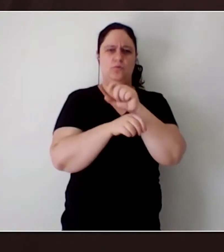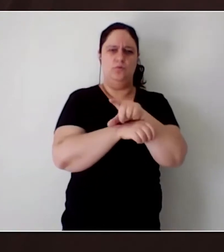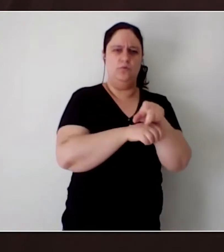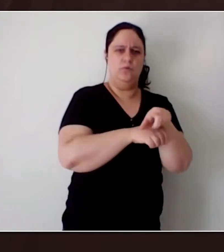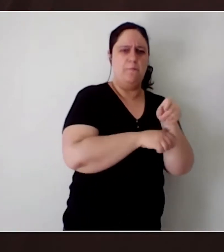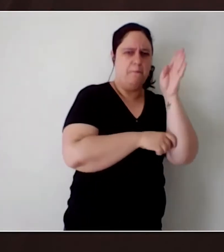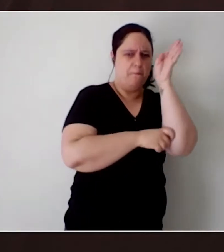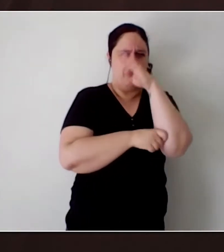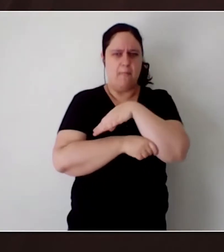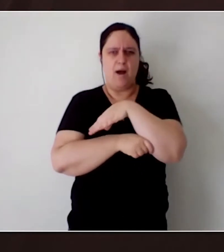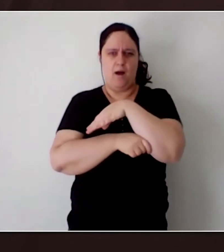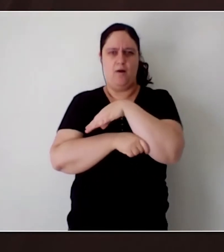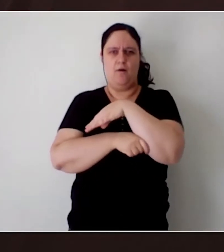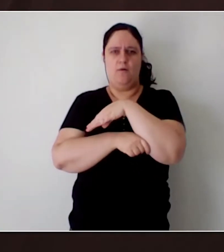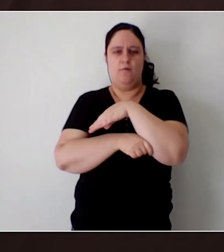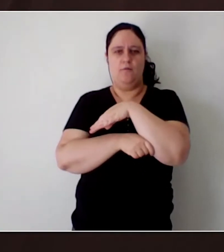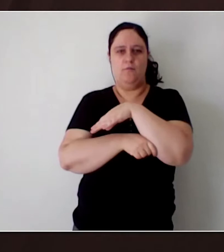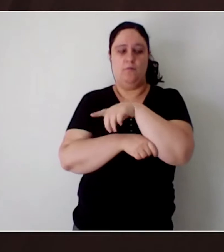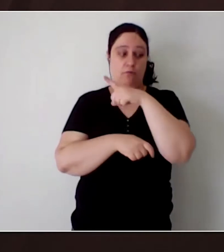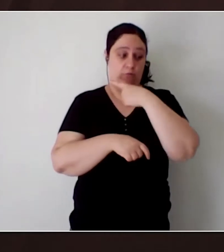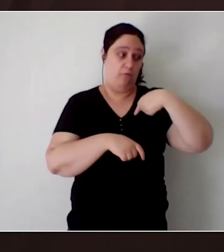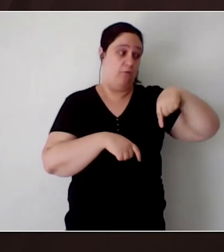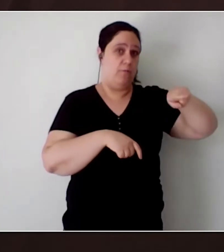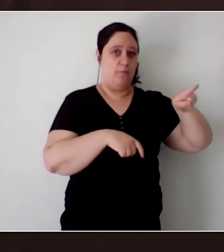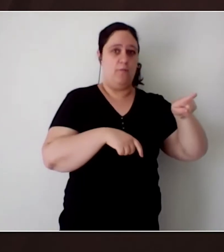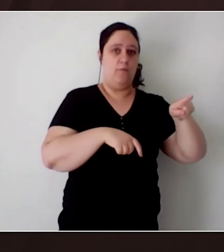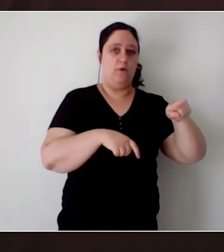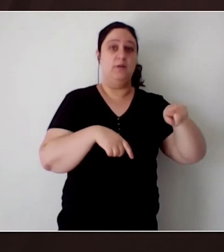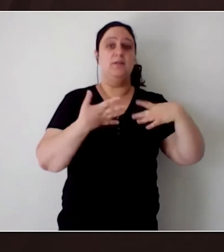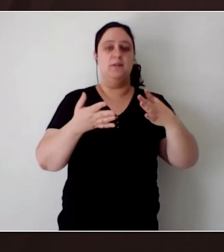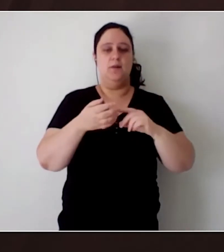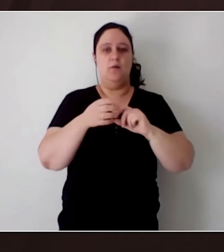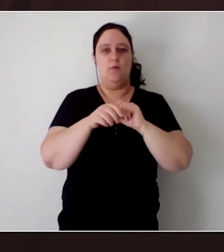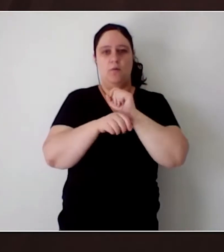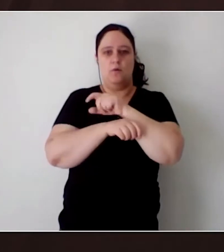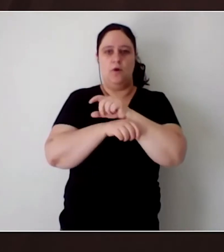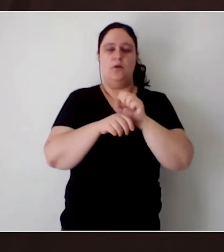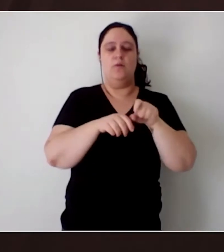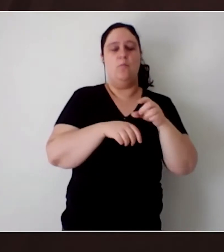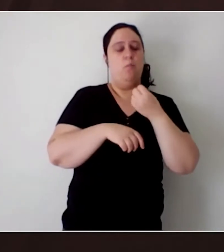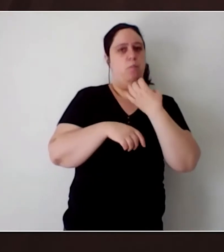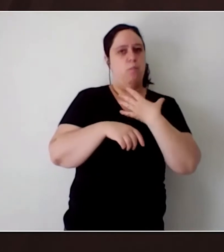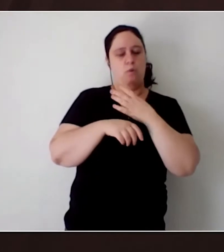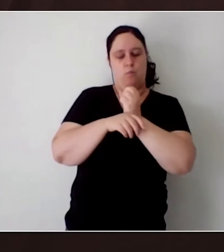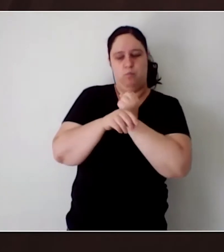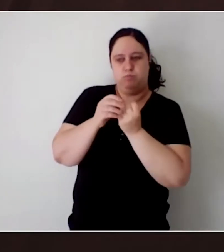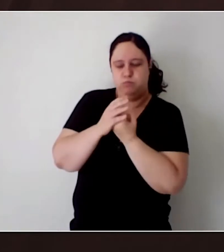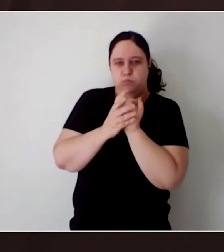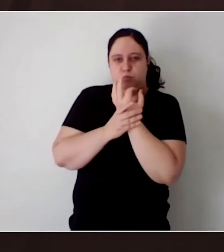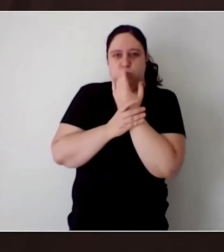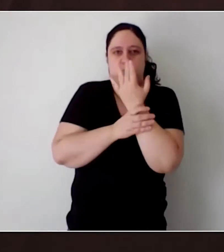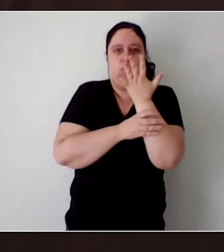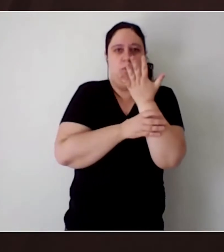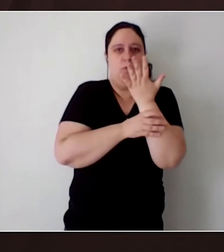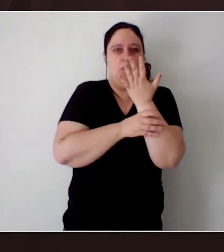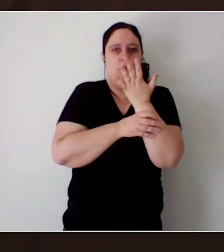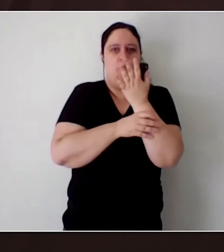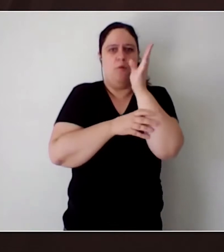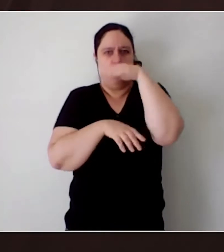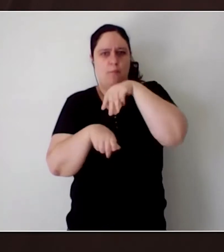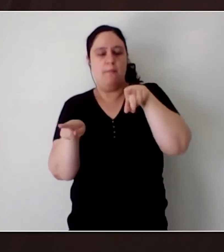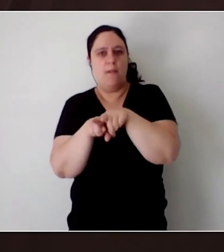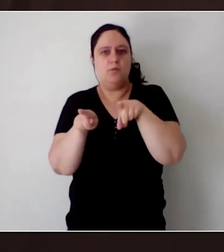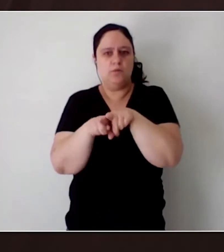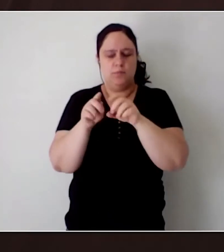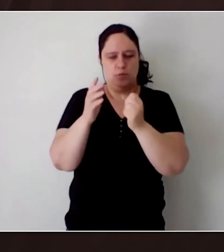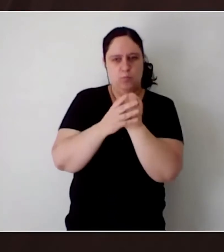fruto, apareceu também o joio. Então, vindo os servos do dono da casa, lhe disseram: Senhor, não semeaste